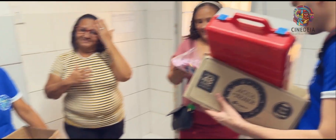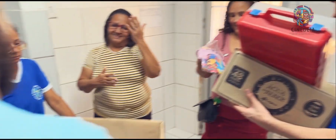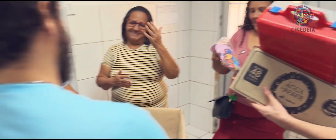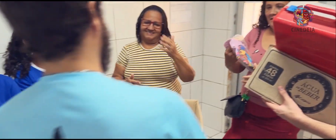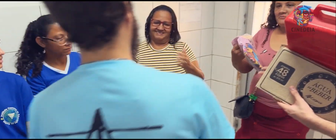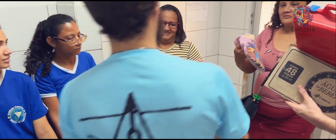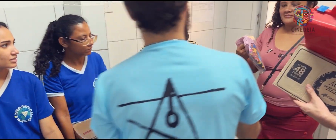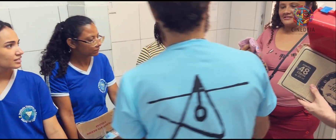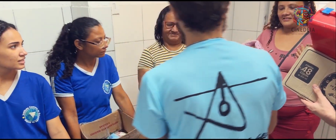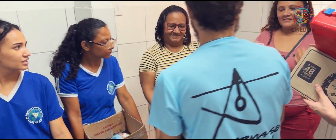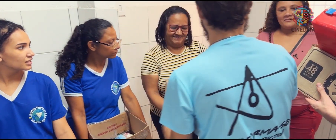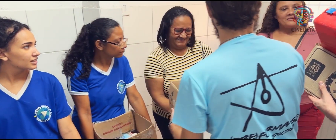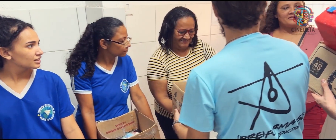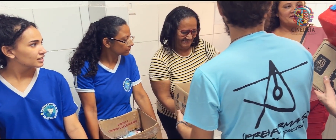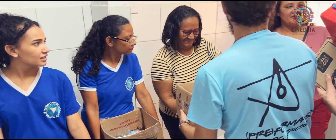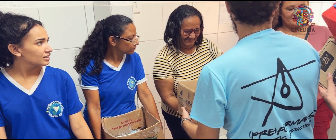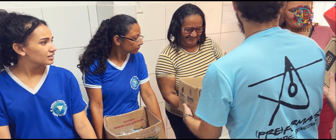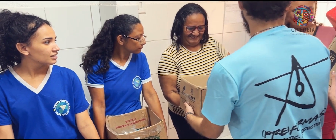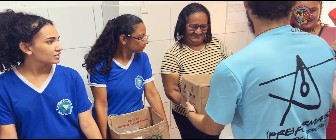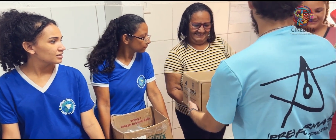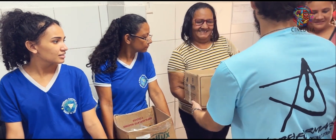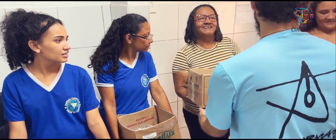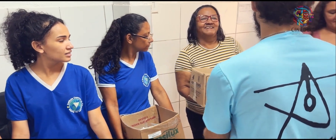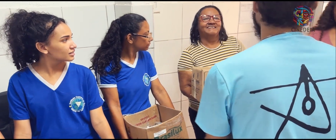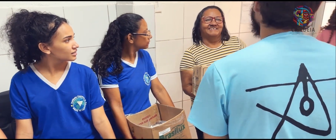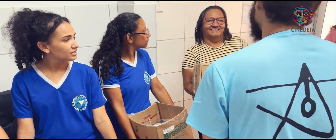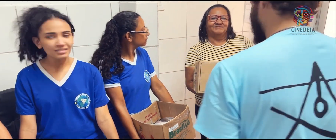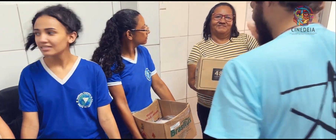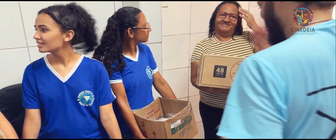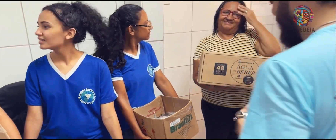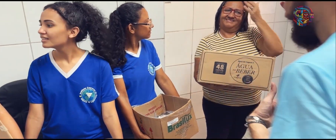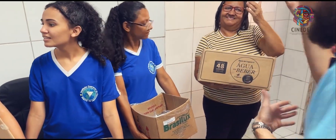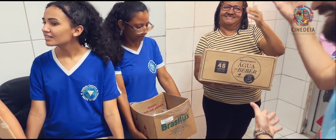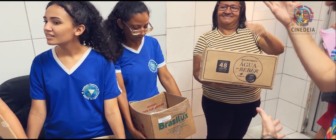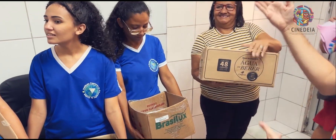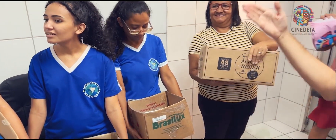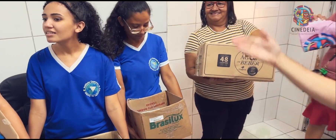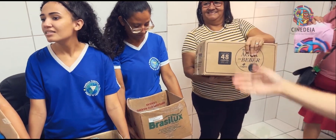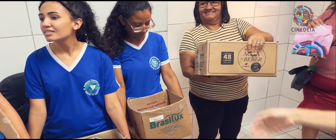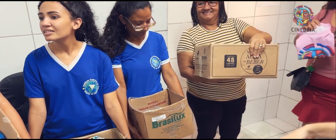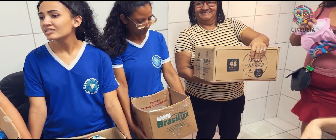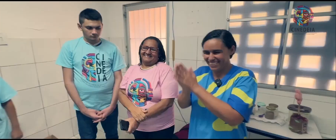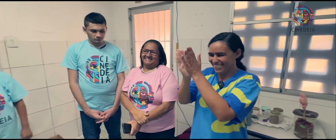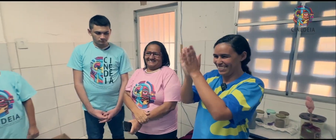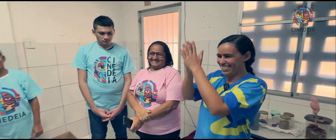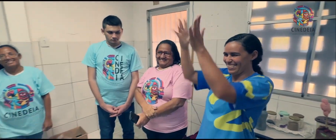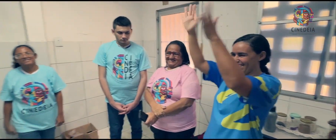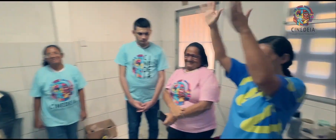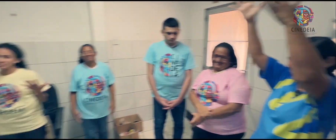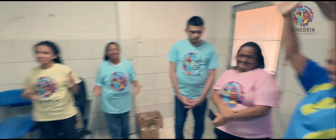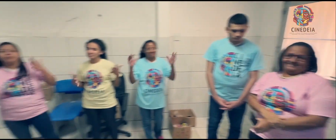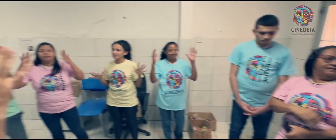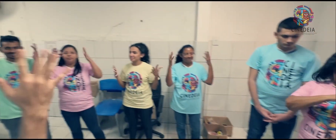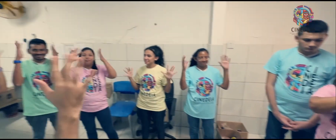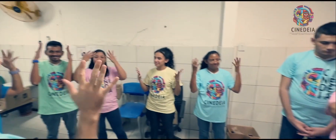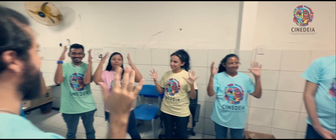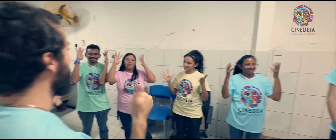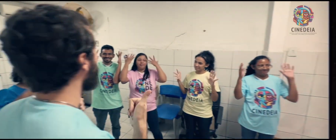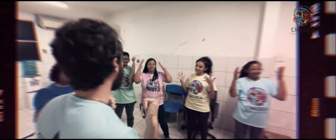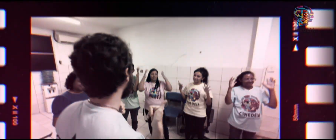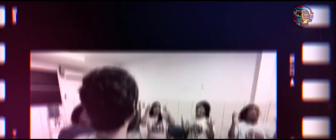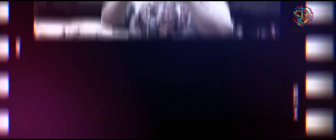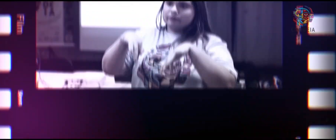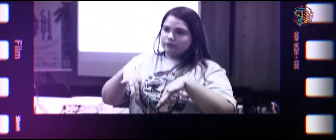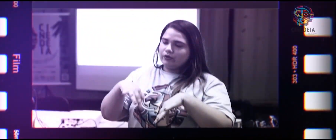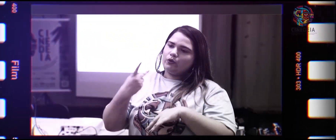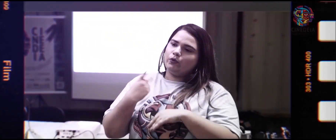Limoeiro do Norte, o que é que vai acontecer? Eu sei que tem oficina, tem muita coisa, eu queria que você ficasse à vontade para dizer o que as